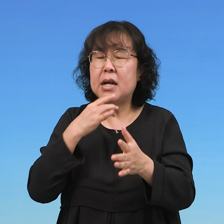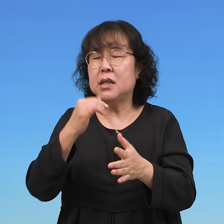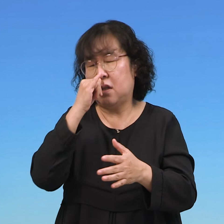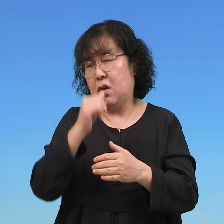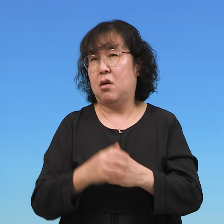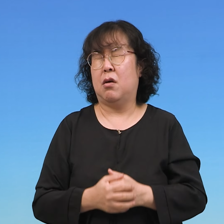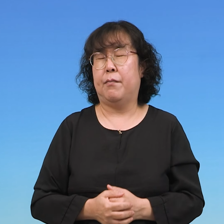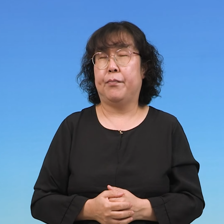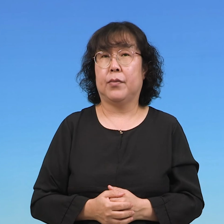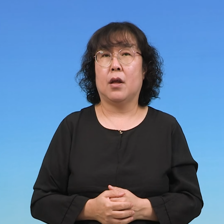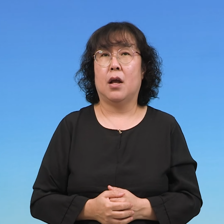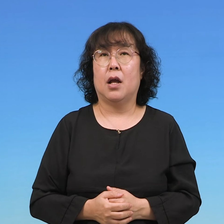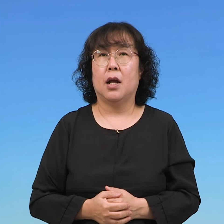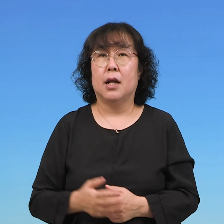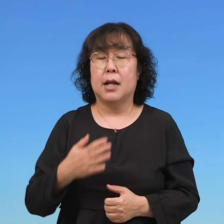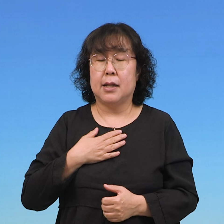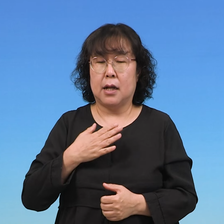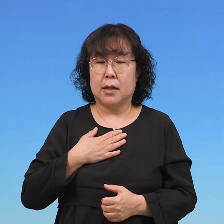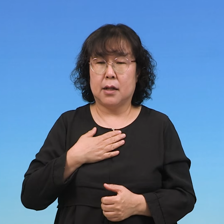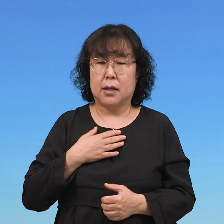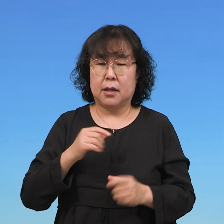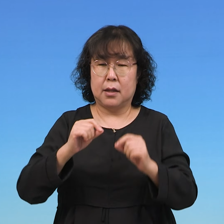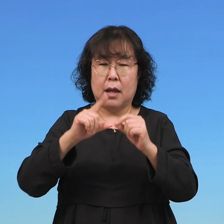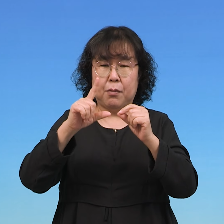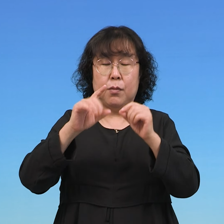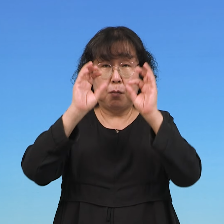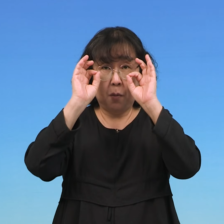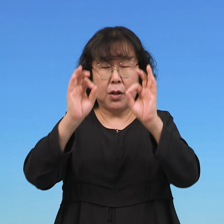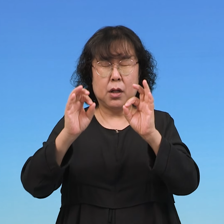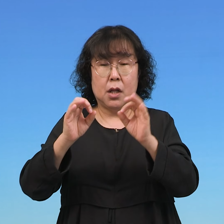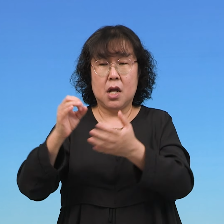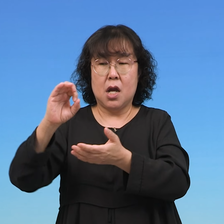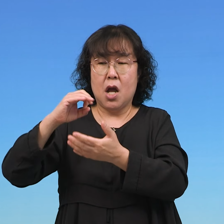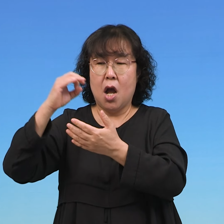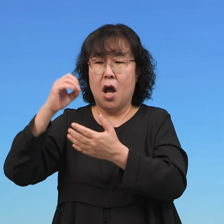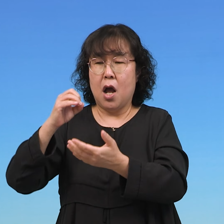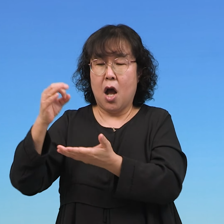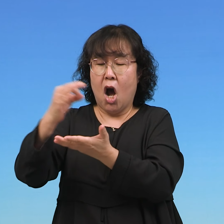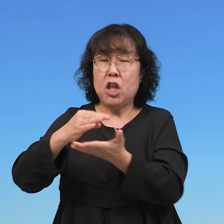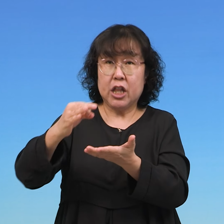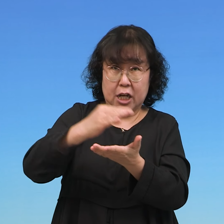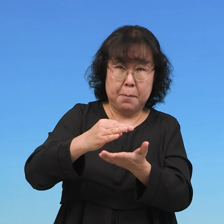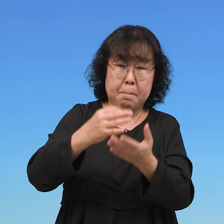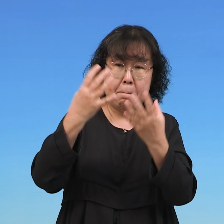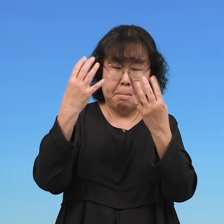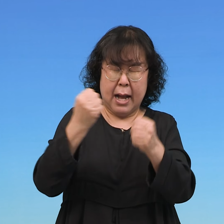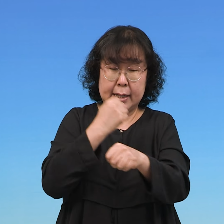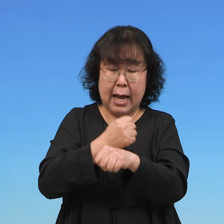예수를 믿어요. 헌금을 많이 해야 많이 받는 데더라.